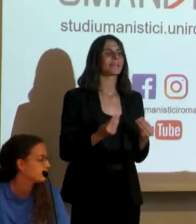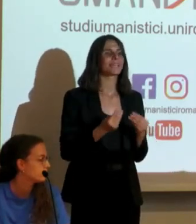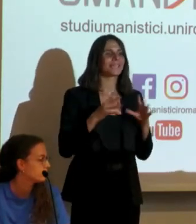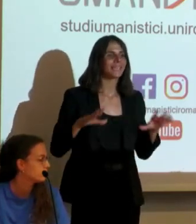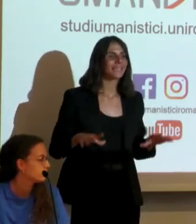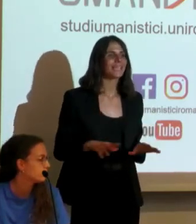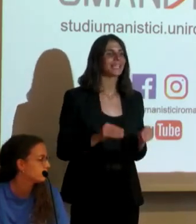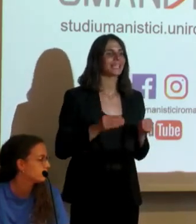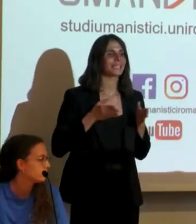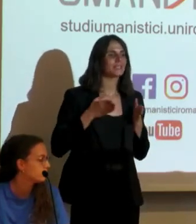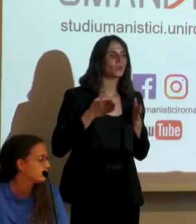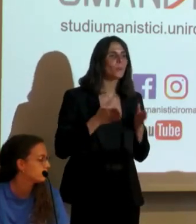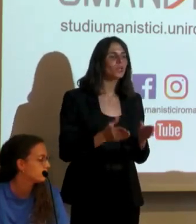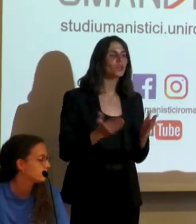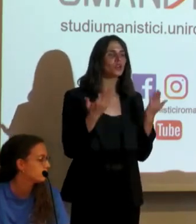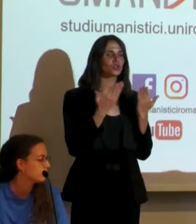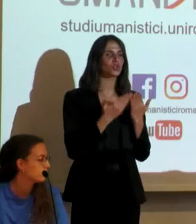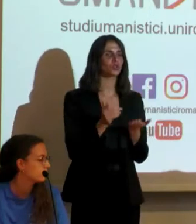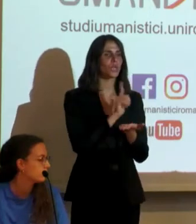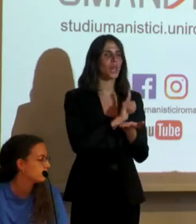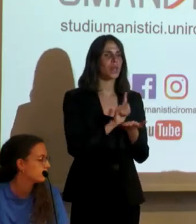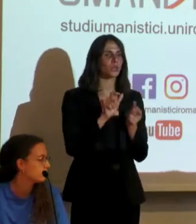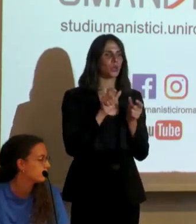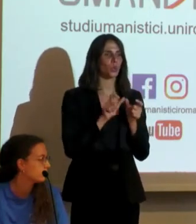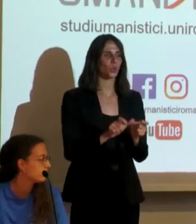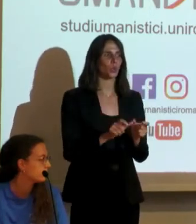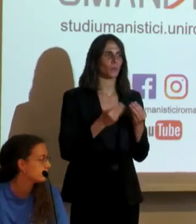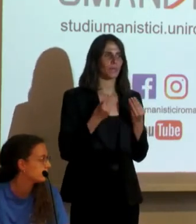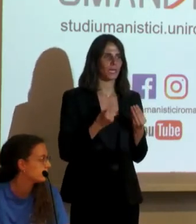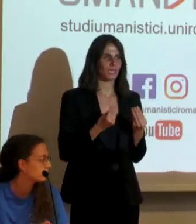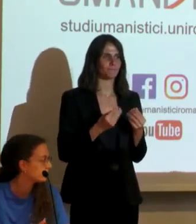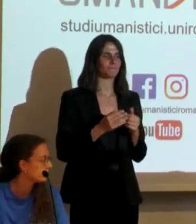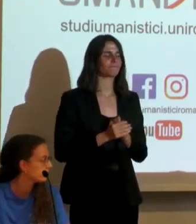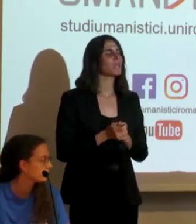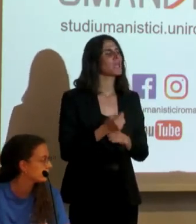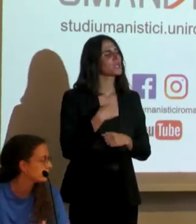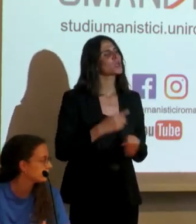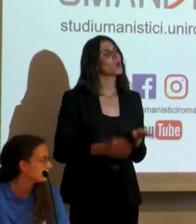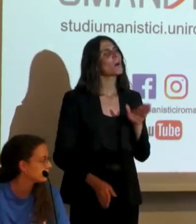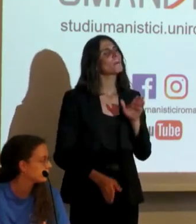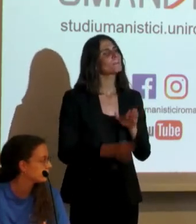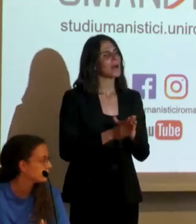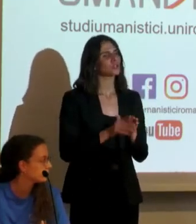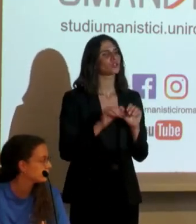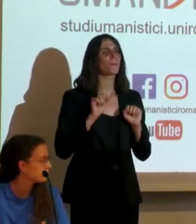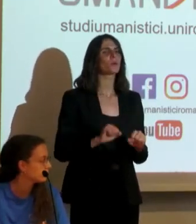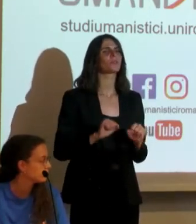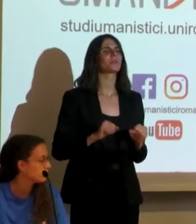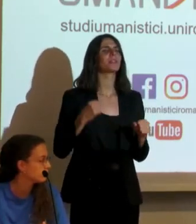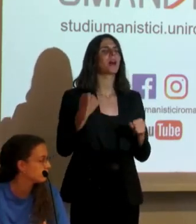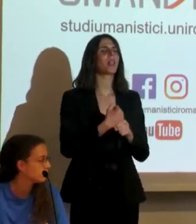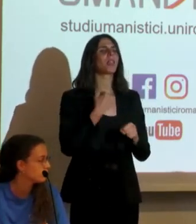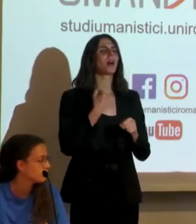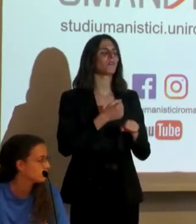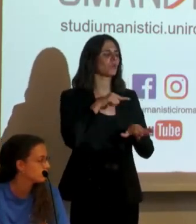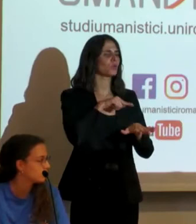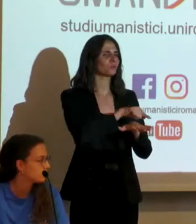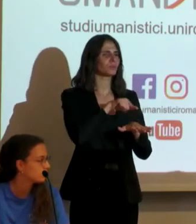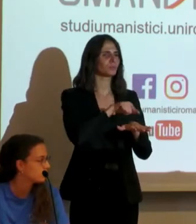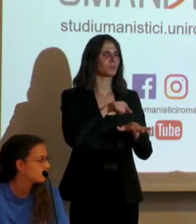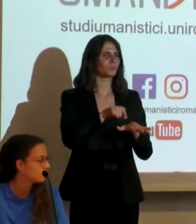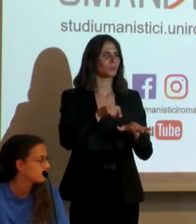di studio in lettere? Io vorrei partire proprio dagli sbocchi lavorativi e